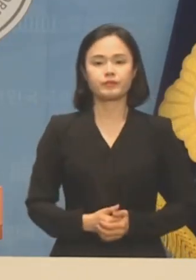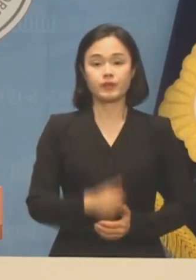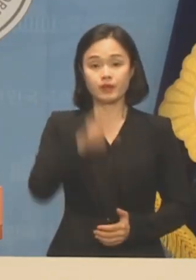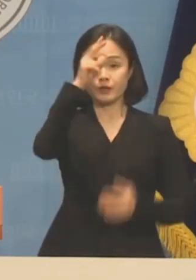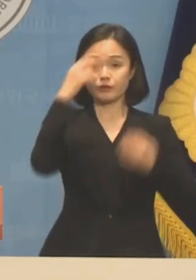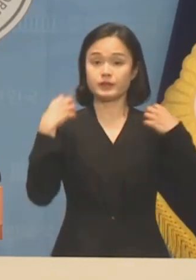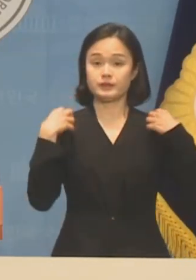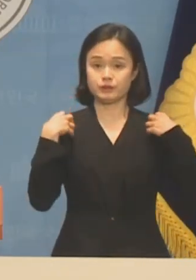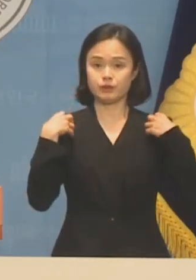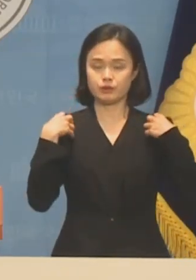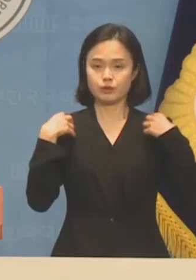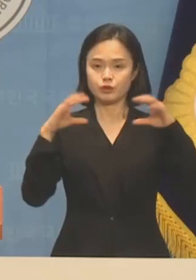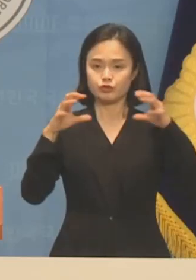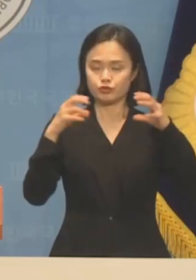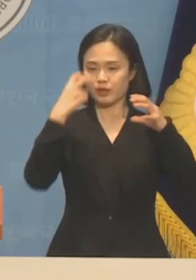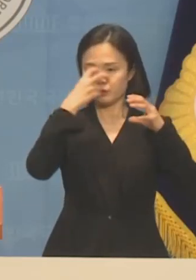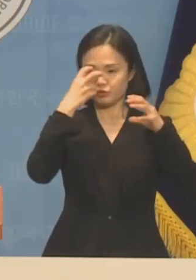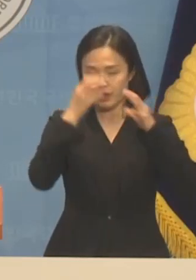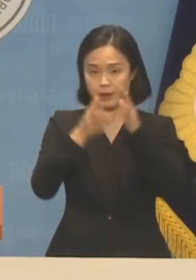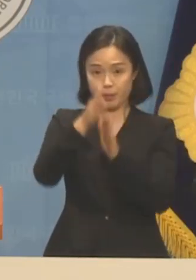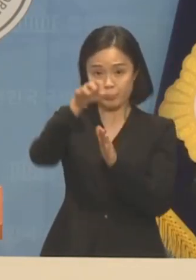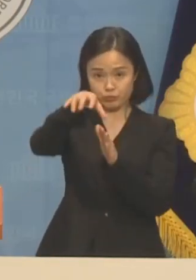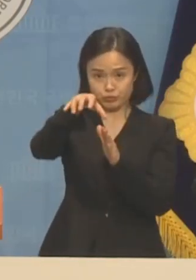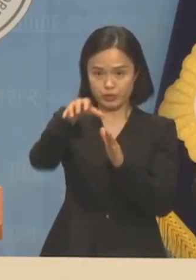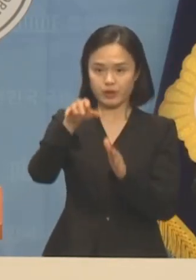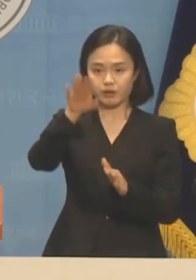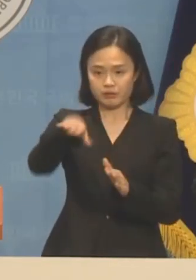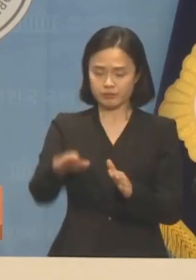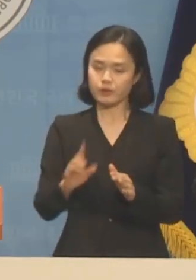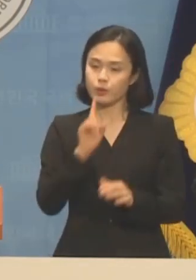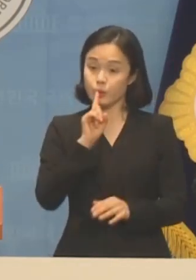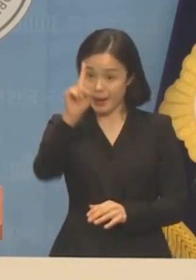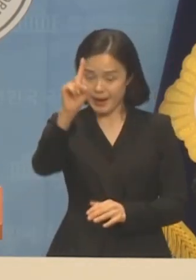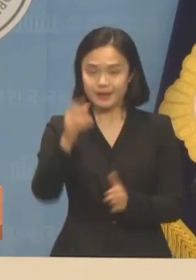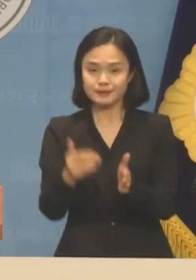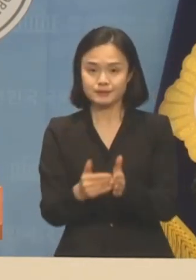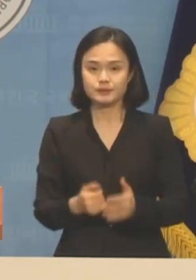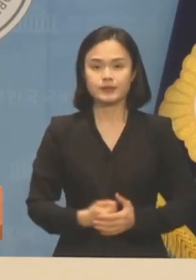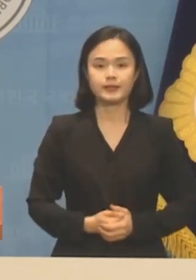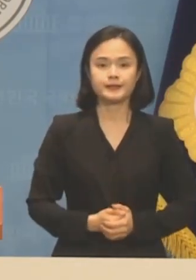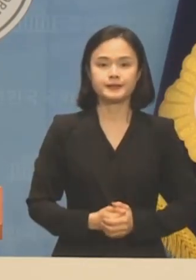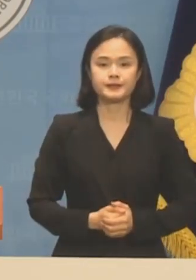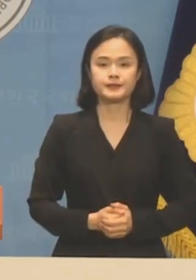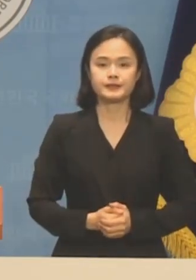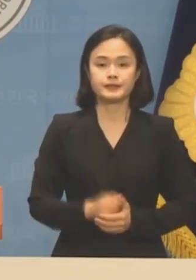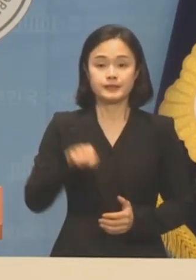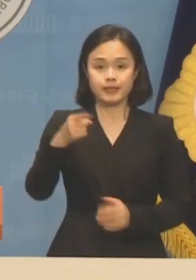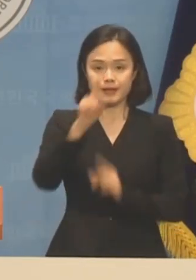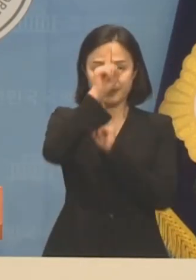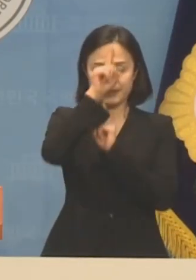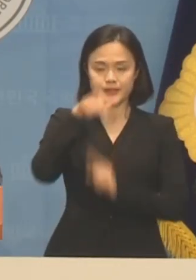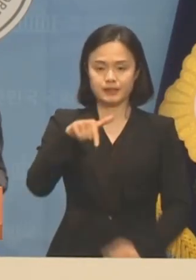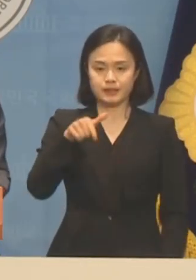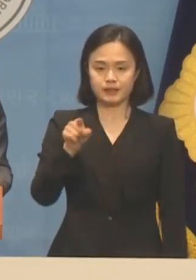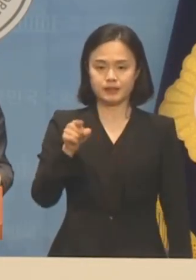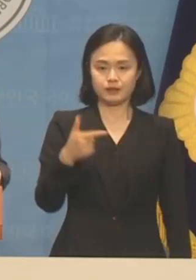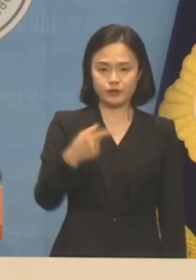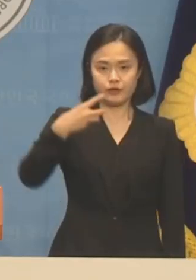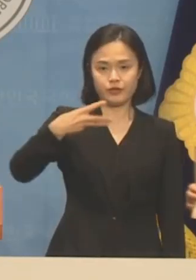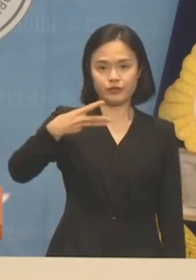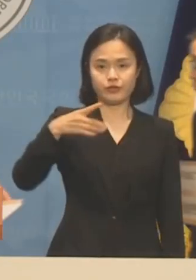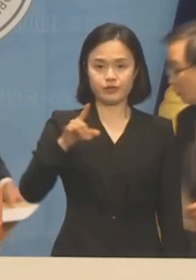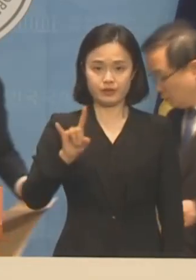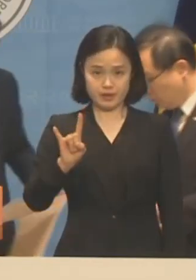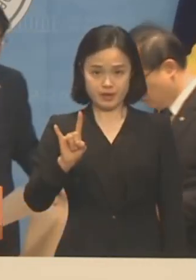예, 마지막 순서로 준비한 기자회견문 낭독하겠습니다. 당 법률 대변인인 이건태 의원님께서 낭독해 주시겠습니다.